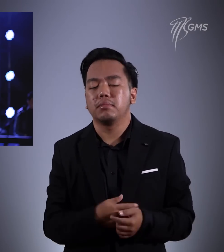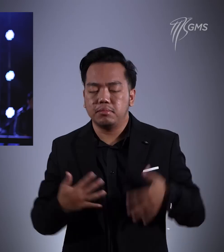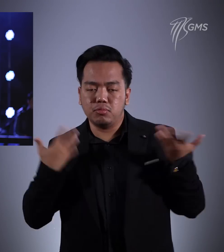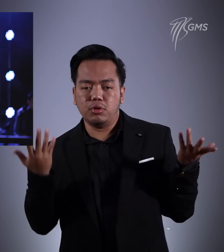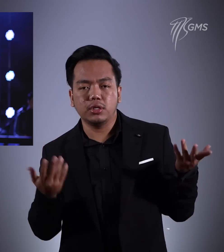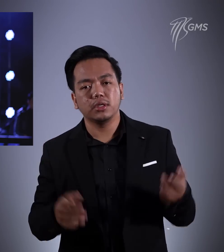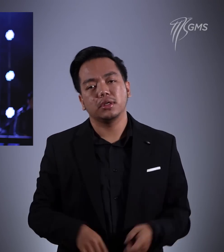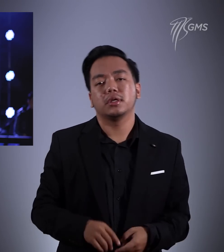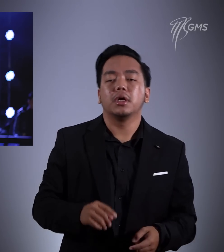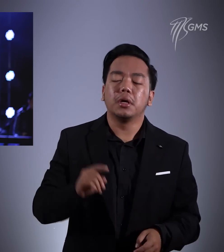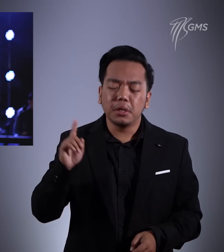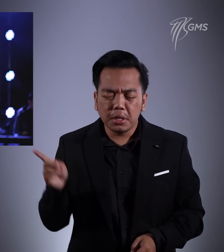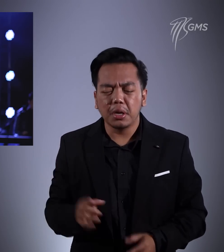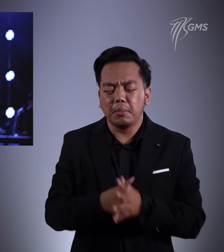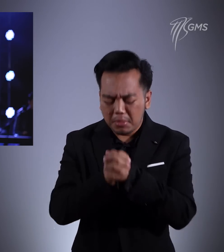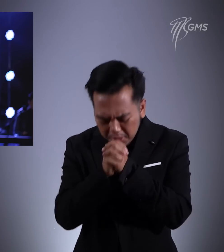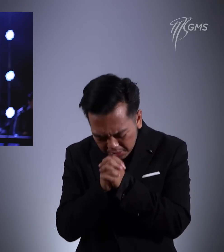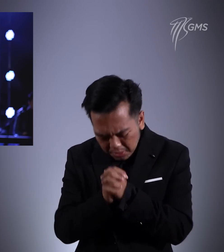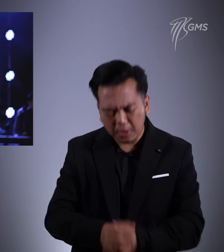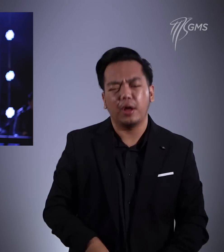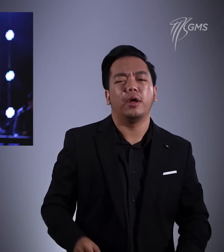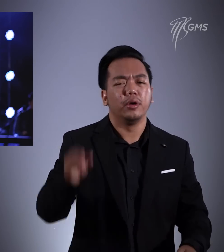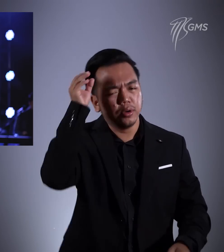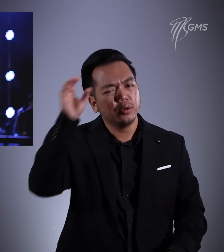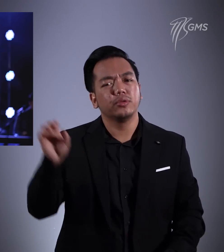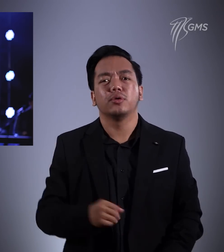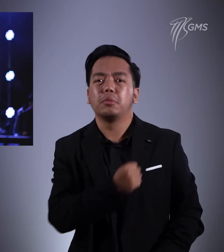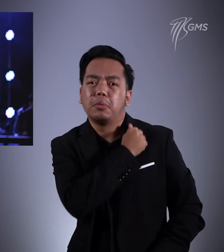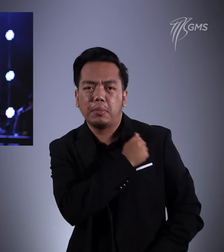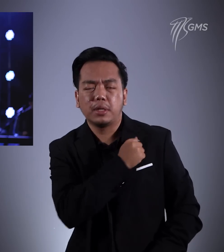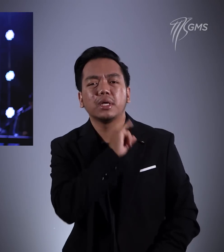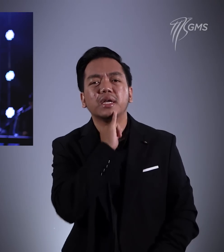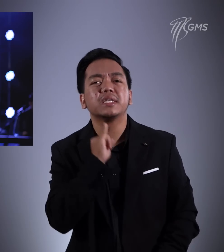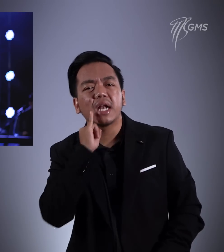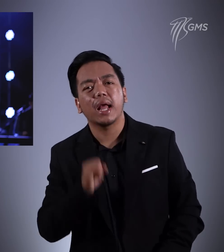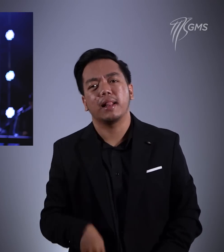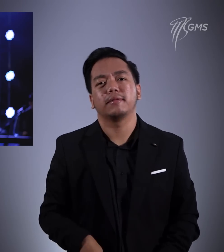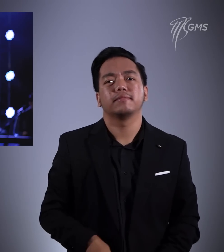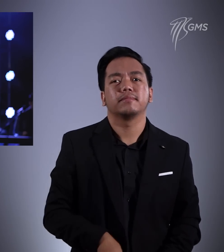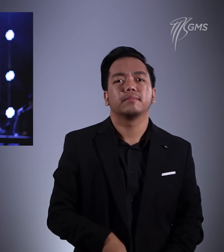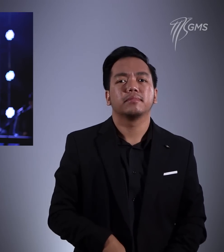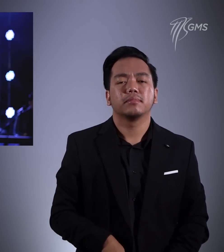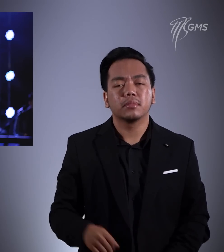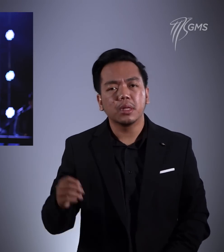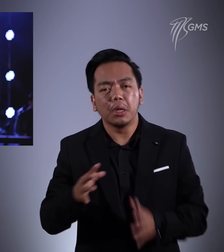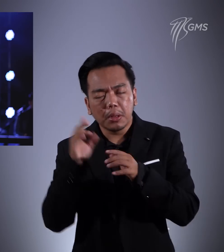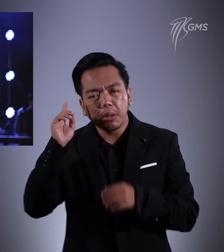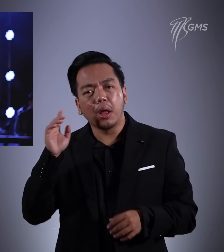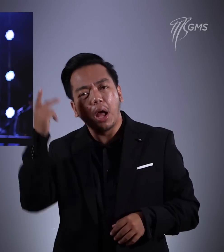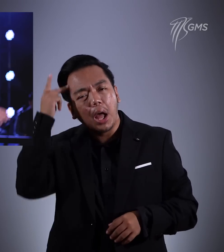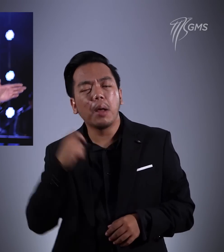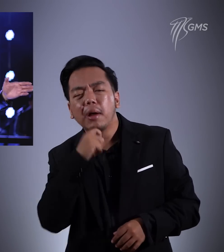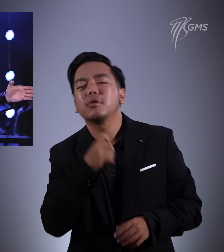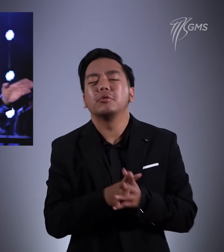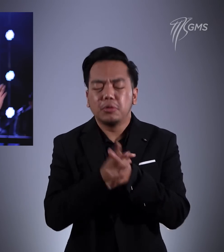dia meratapi bangsanya. Dia berdoa bagi keselamatan mereka. Dia berdoa bagi kebutuhan orang lain. Mungkin